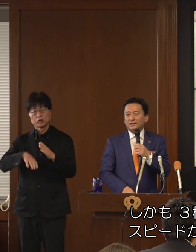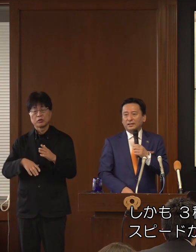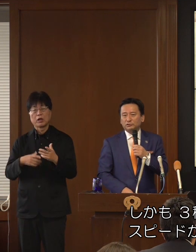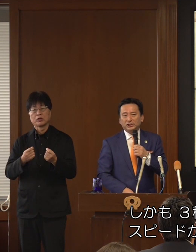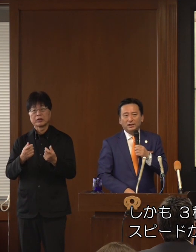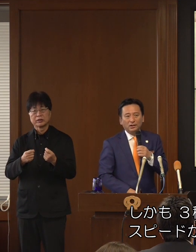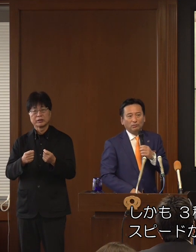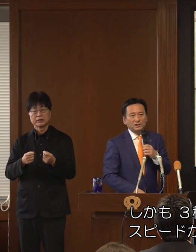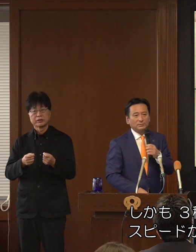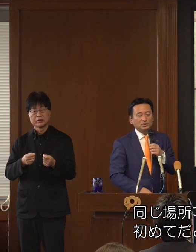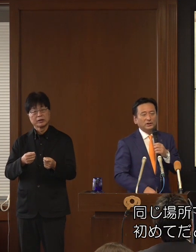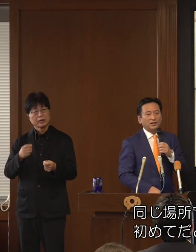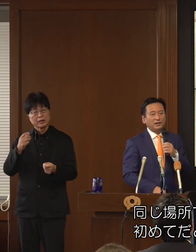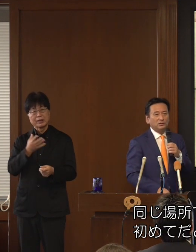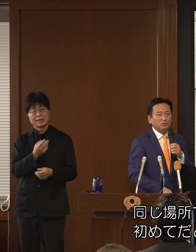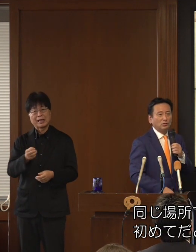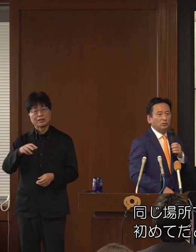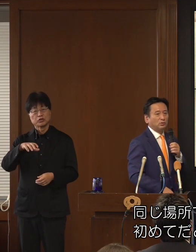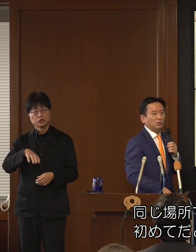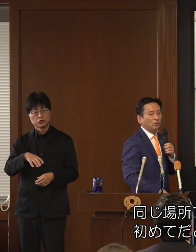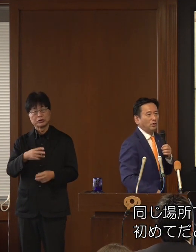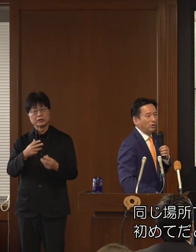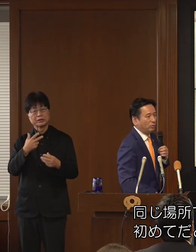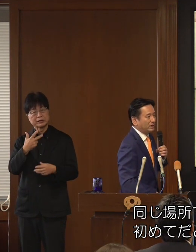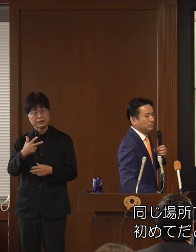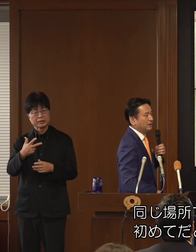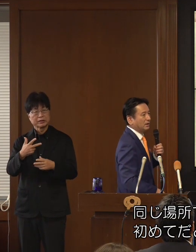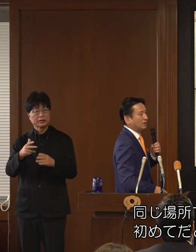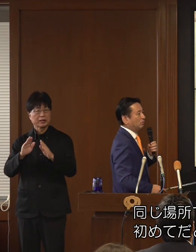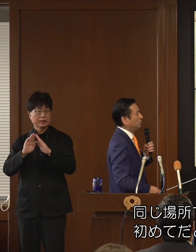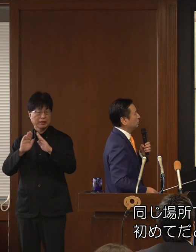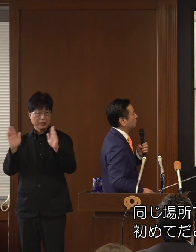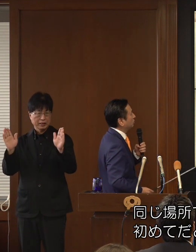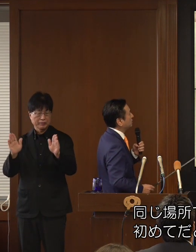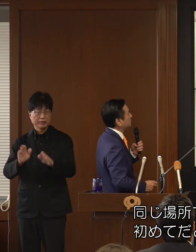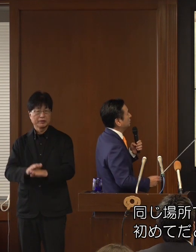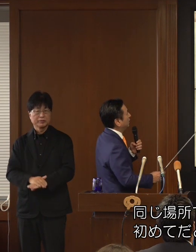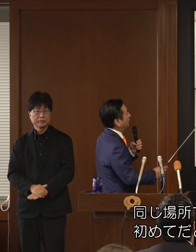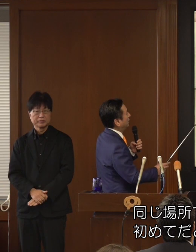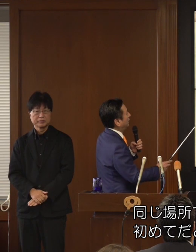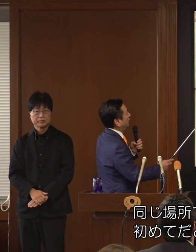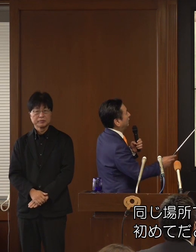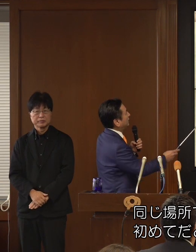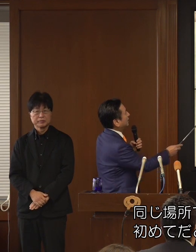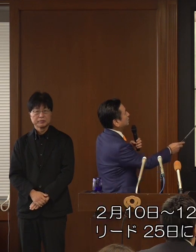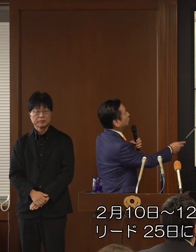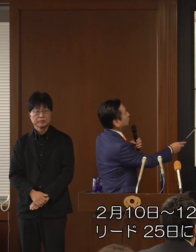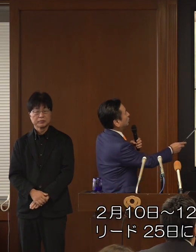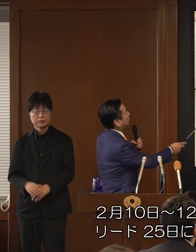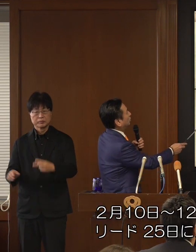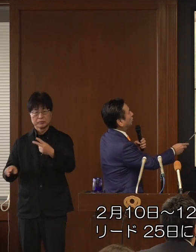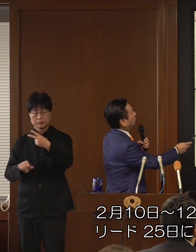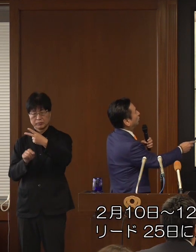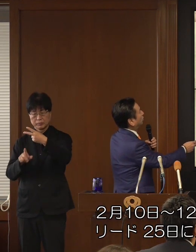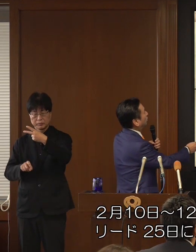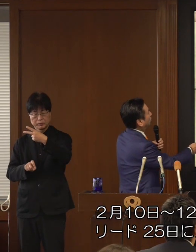佐賀県の各市同じ場所で開かれるということも初めてだということです。2月の